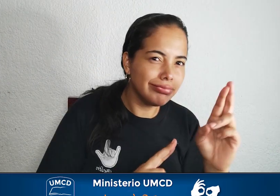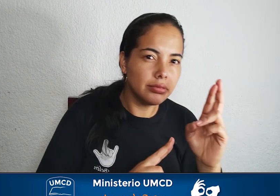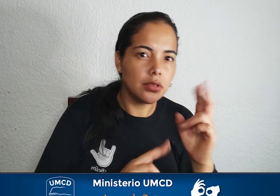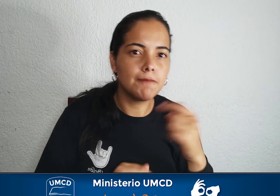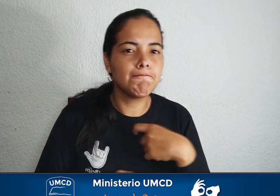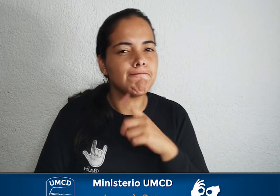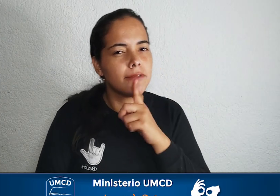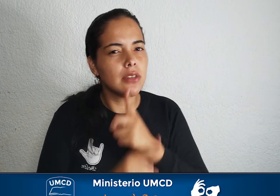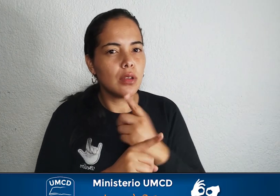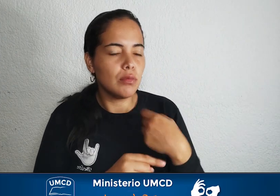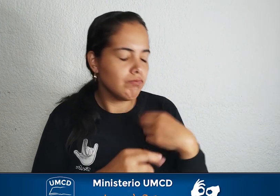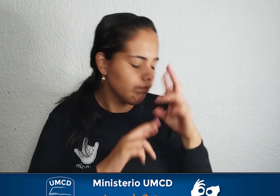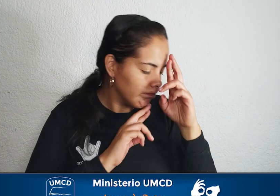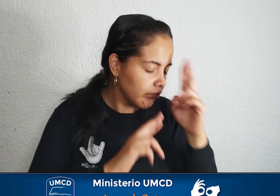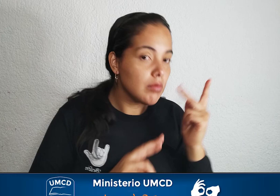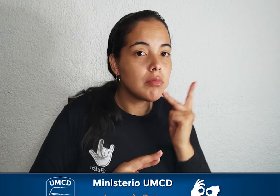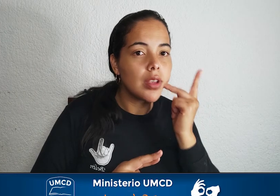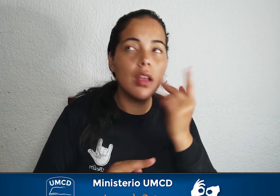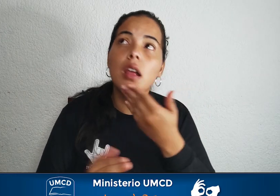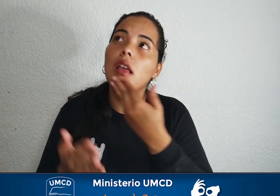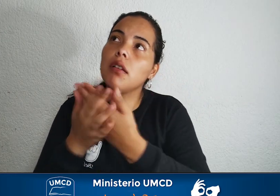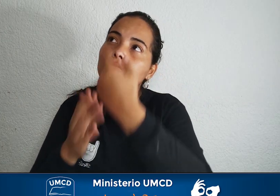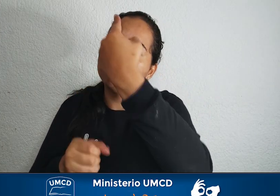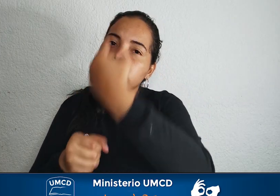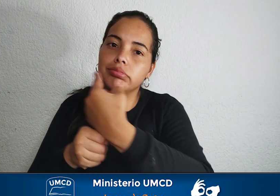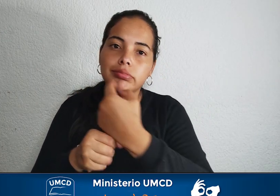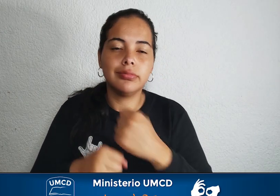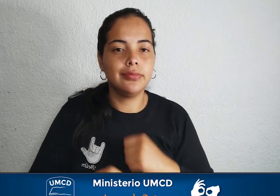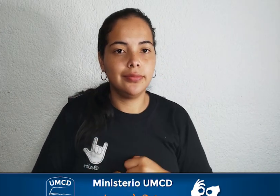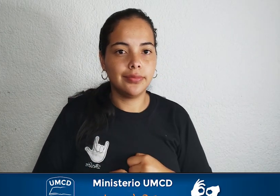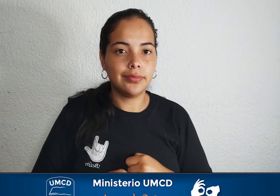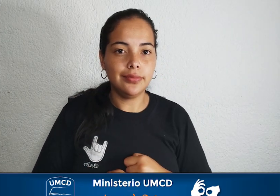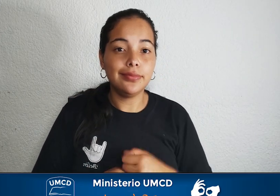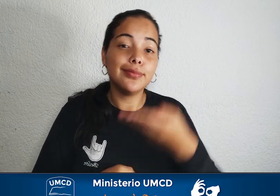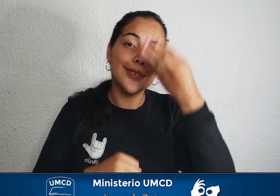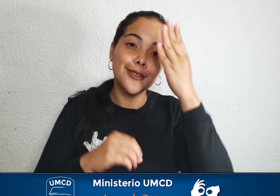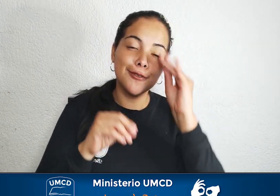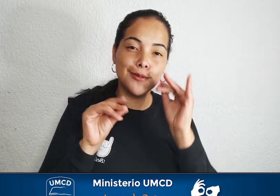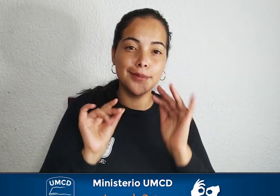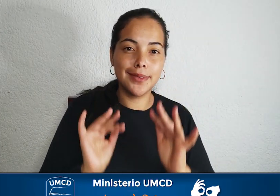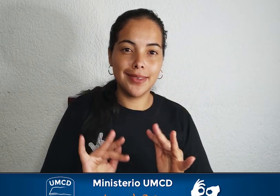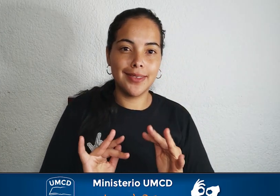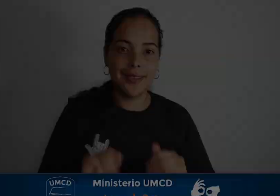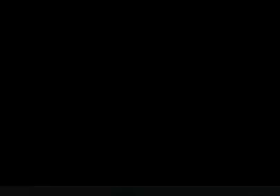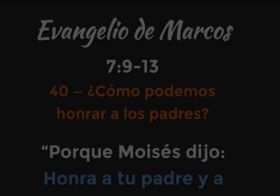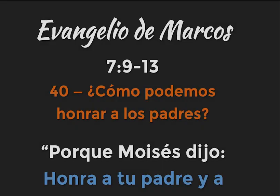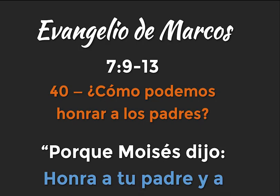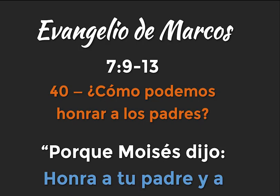a través de la honra que le damos a nuestros progenitores. Que Dios nos bendiga.